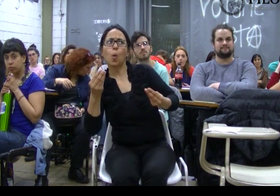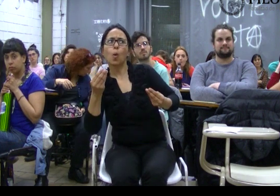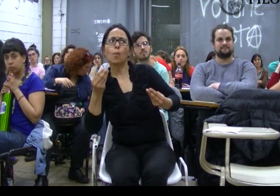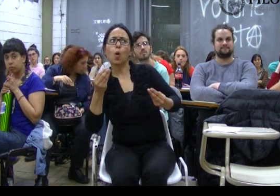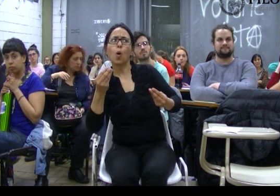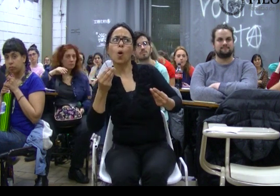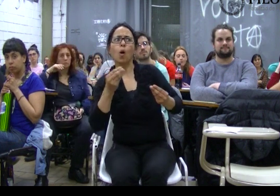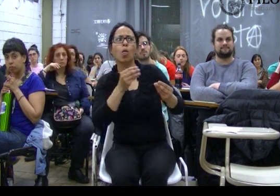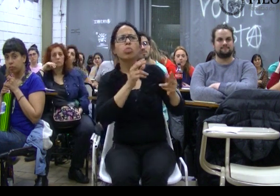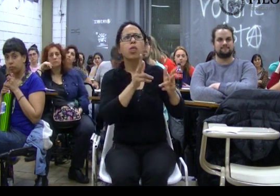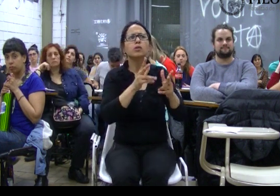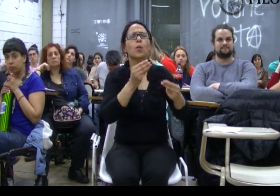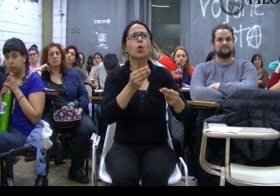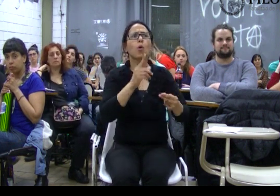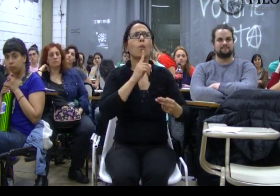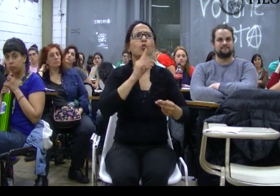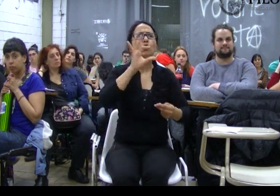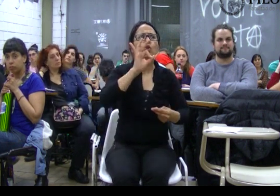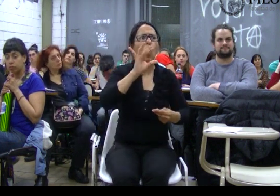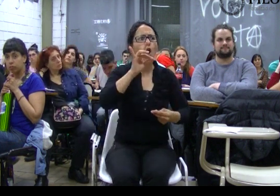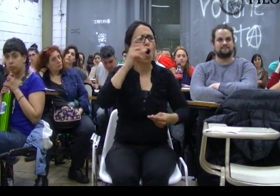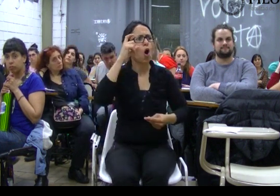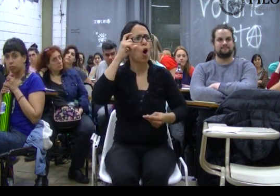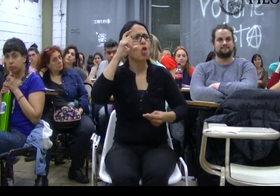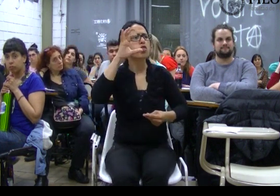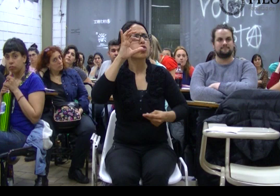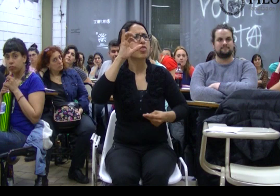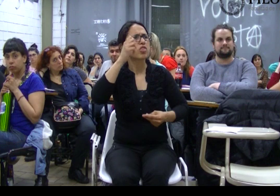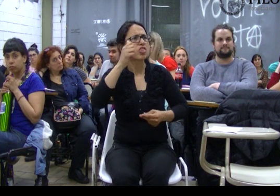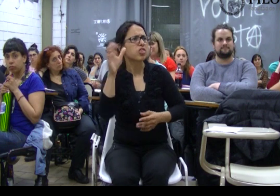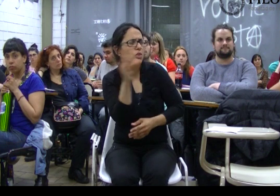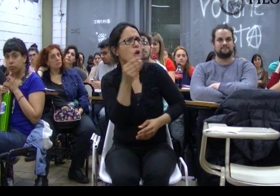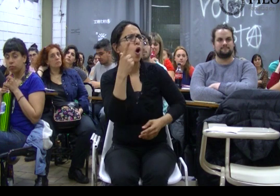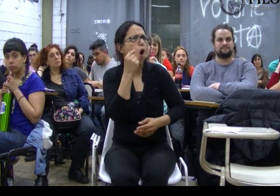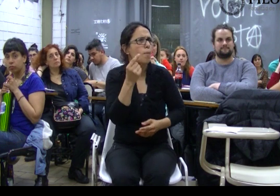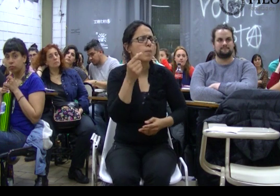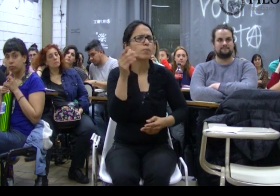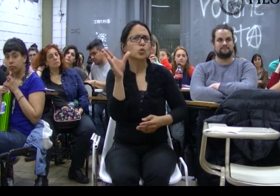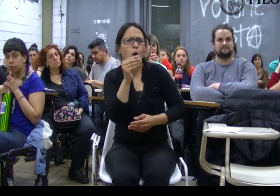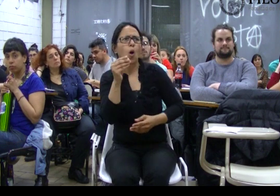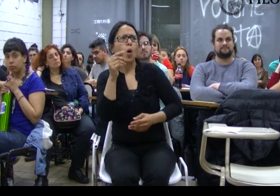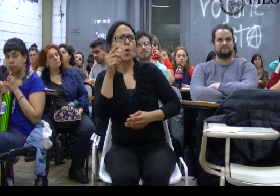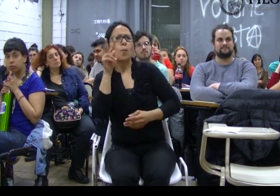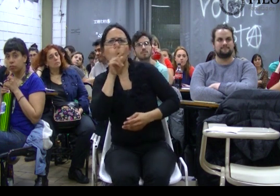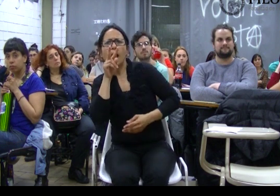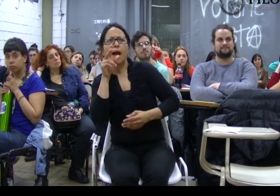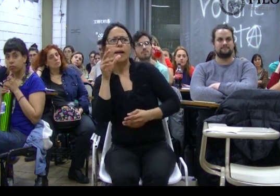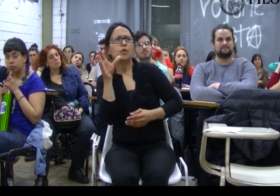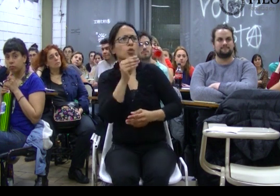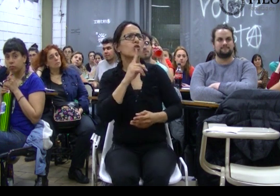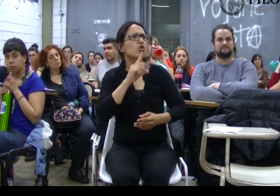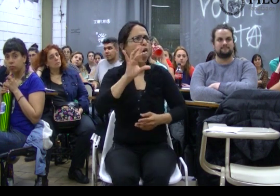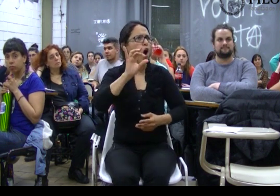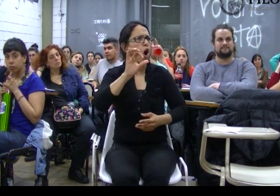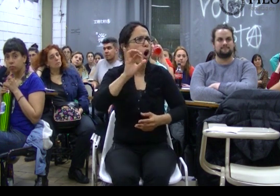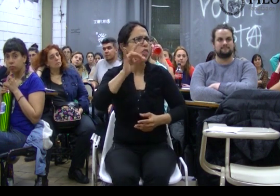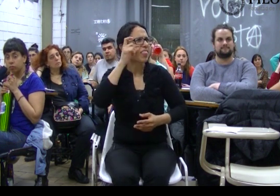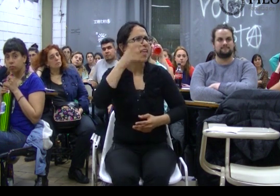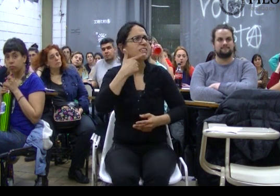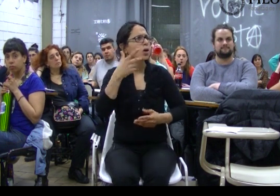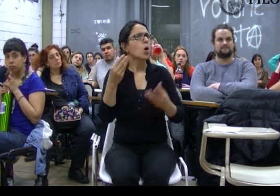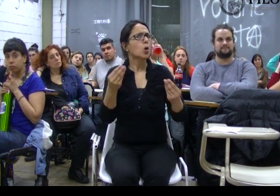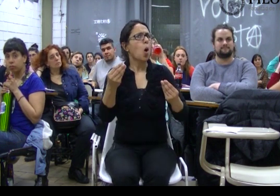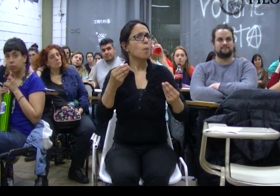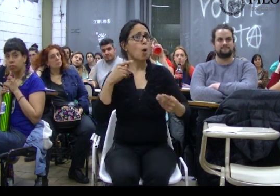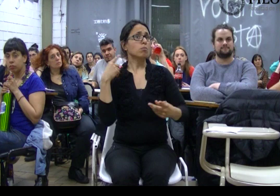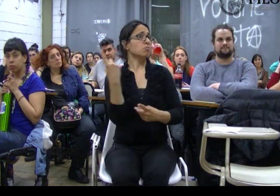traducimos como todos, como todas, como todos y todos? Porque ellos nos dijeron todas y todos. ¿Sí?